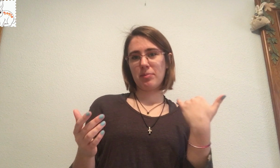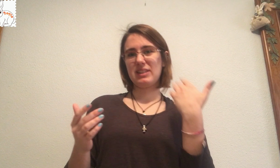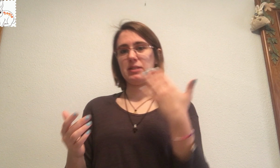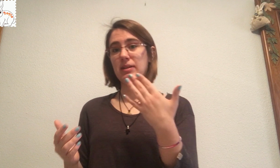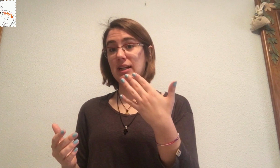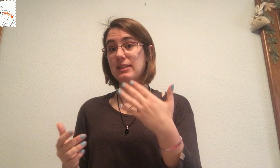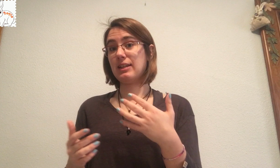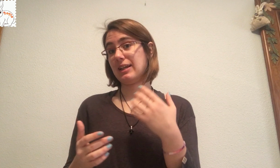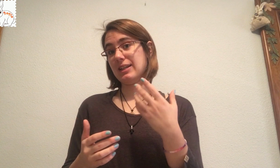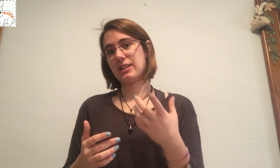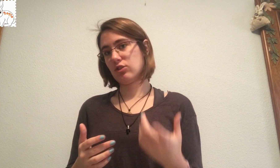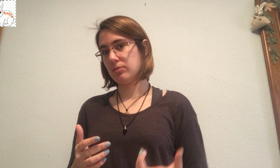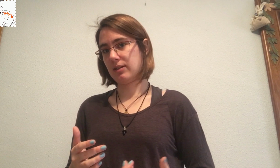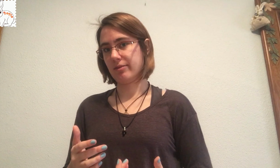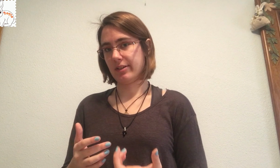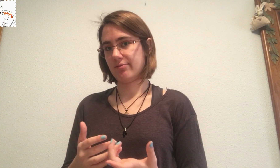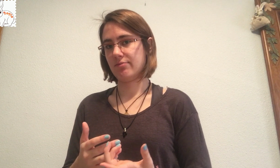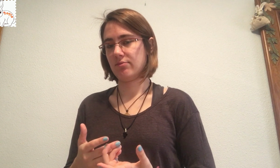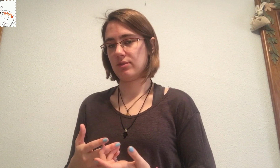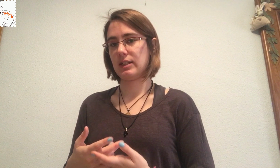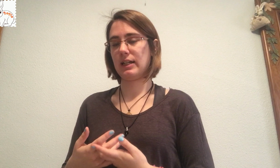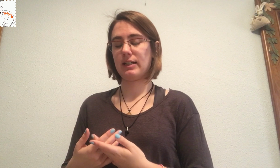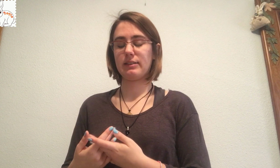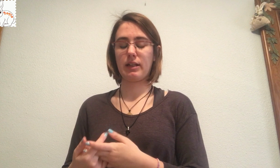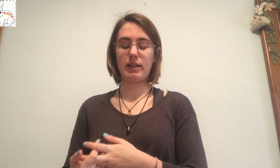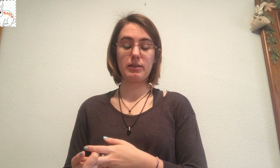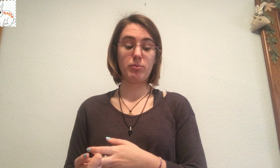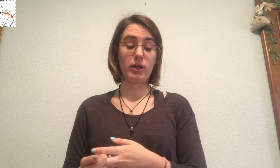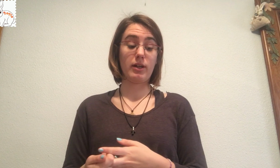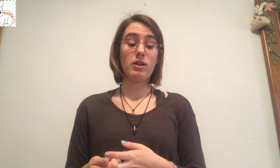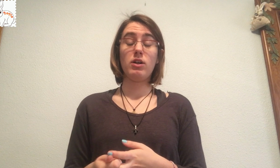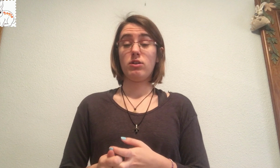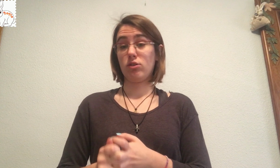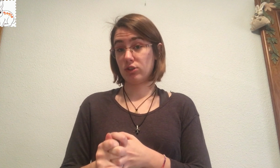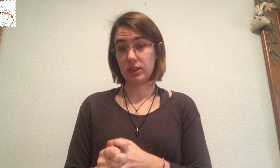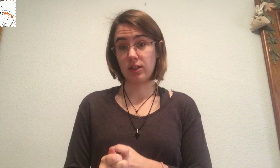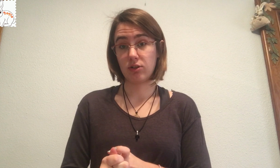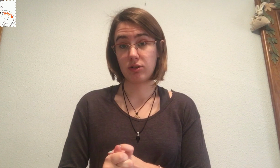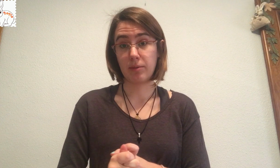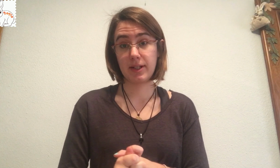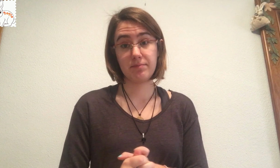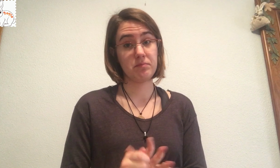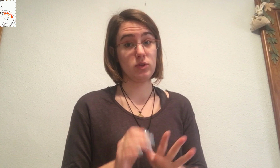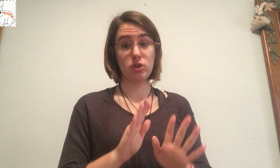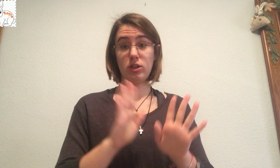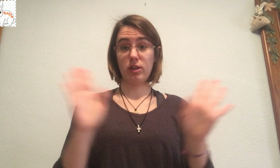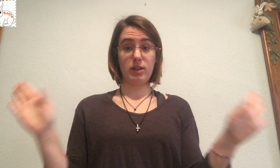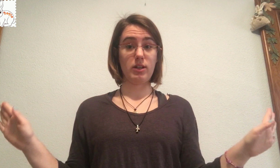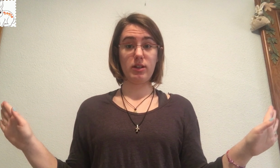para atrás y para adelante Crees que no va a haber En la tercera temporada No lo sé si lo habrá No os quiero hacer